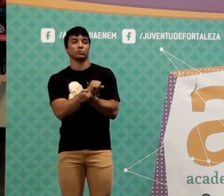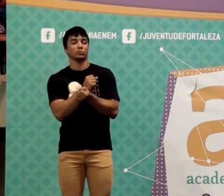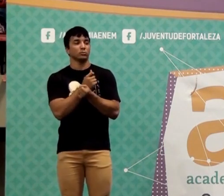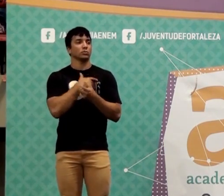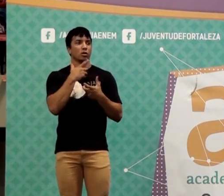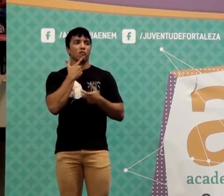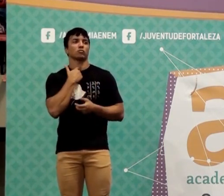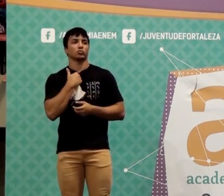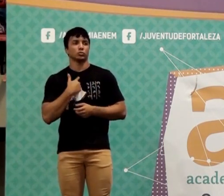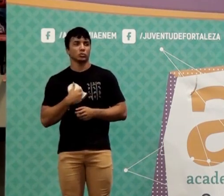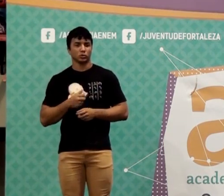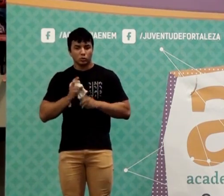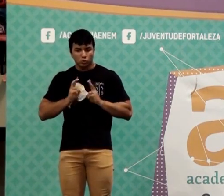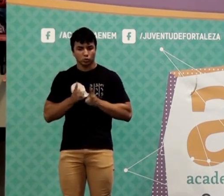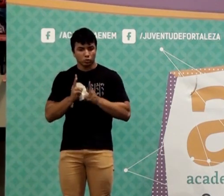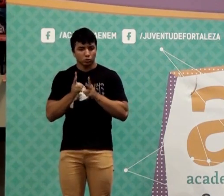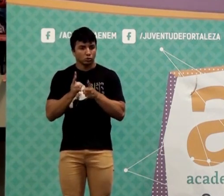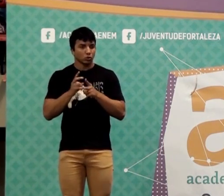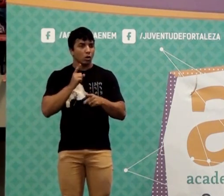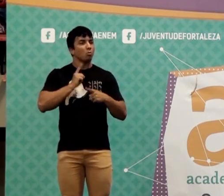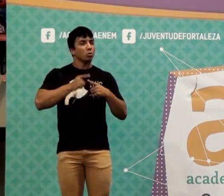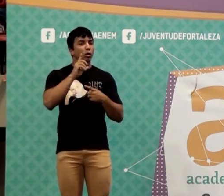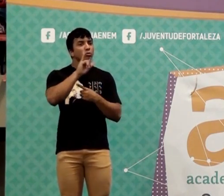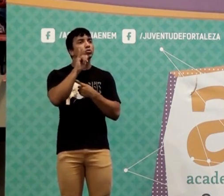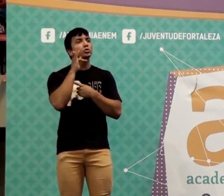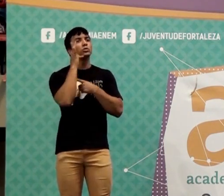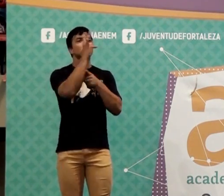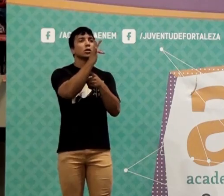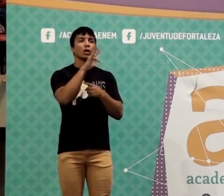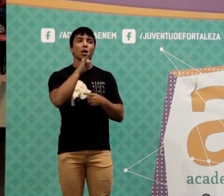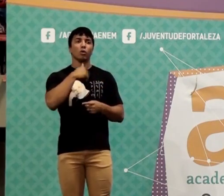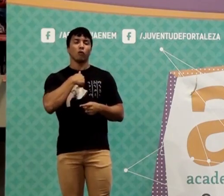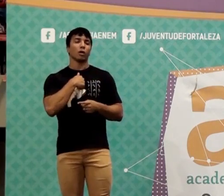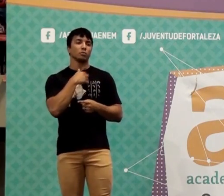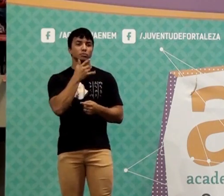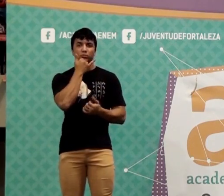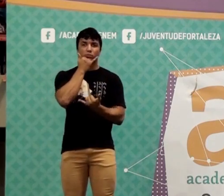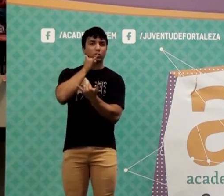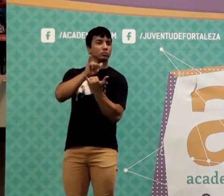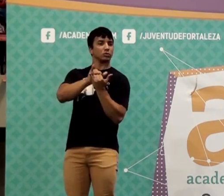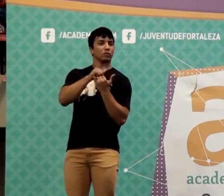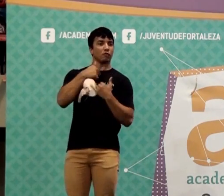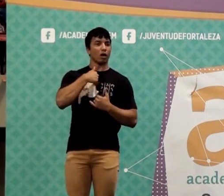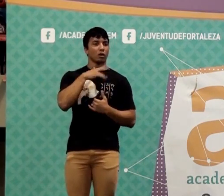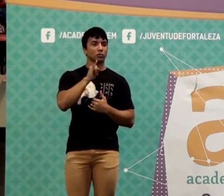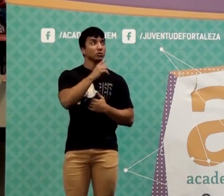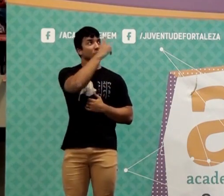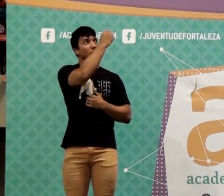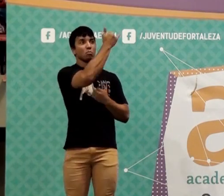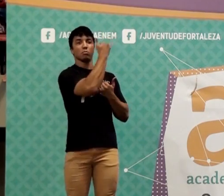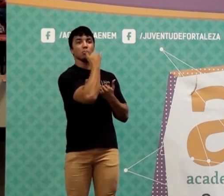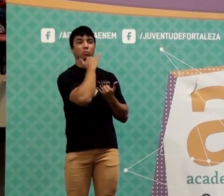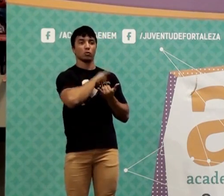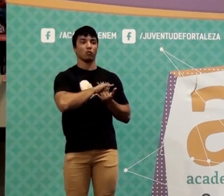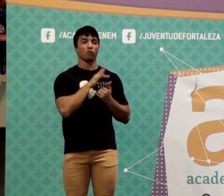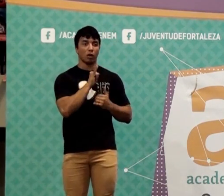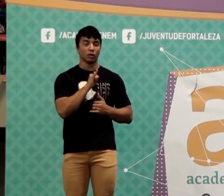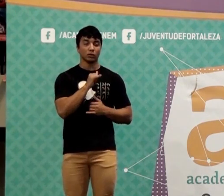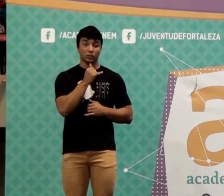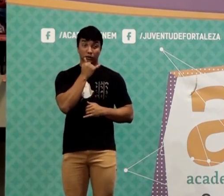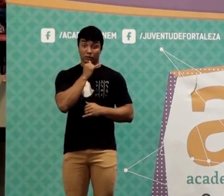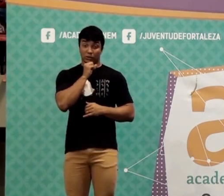gente não controlou as pessoas que foram. Simplesmente as pessoas foram para matar os árabes e tomar Jerusalém. A primeira